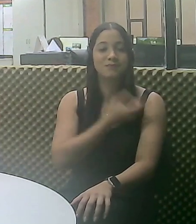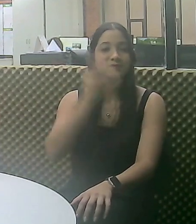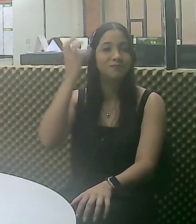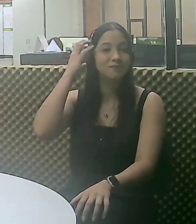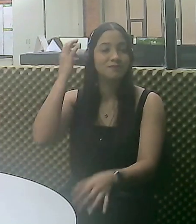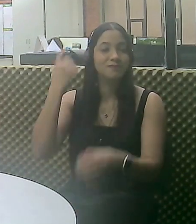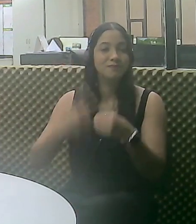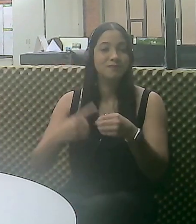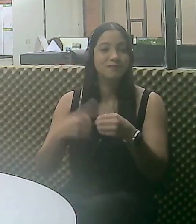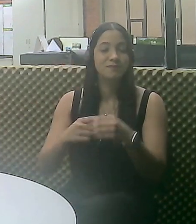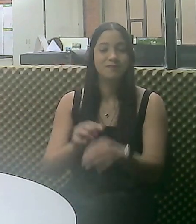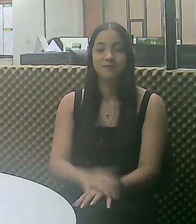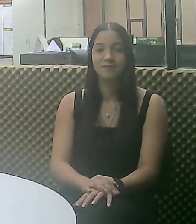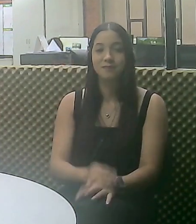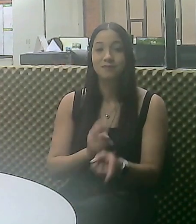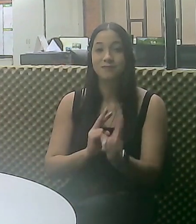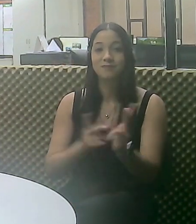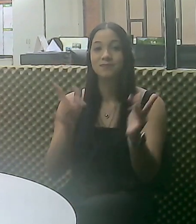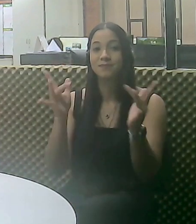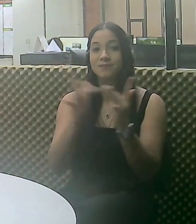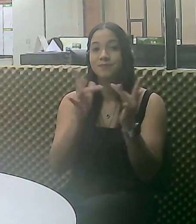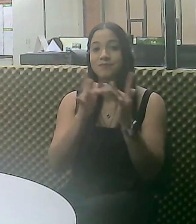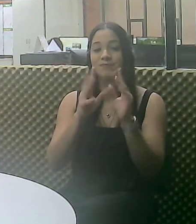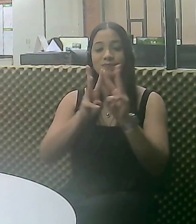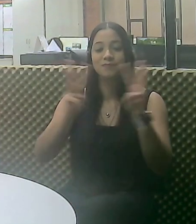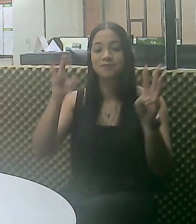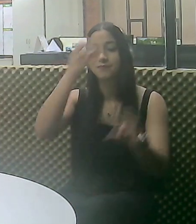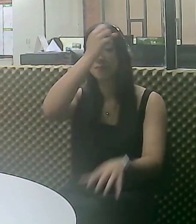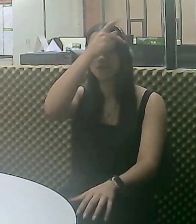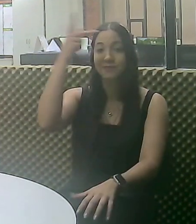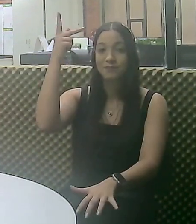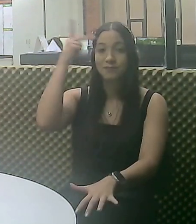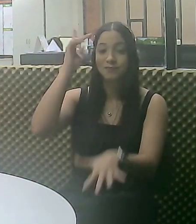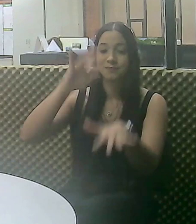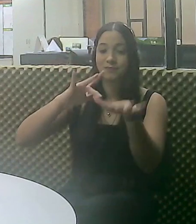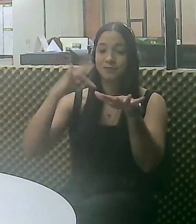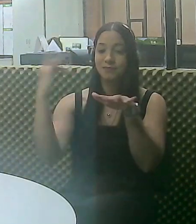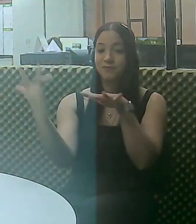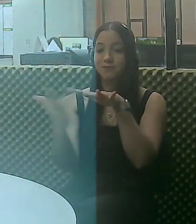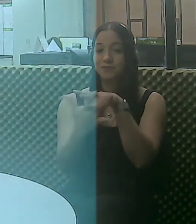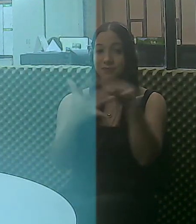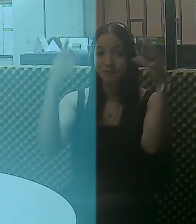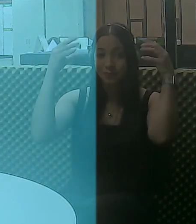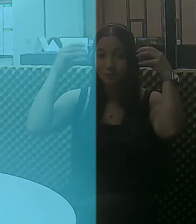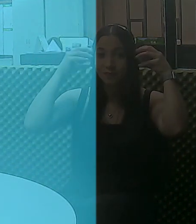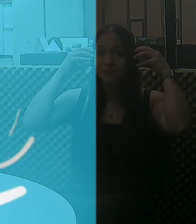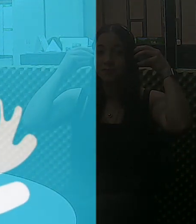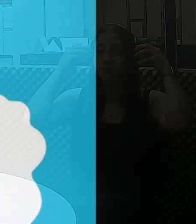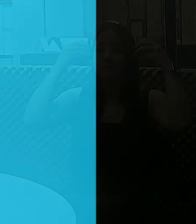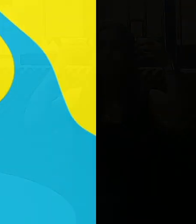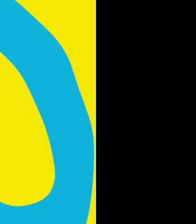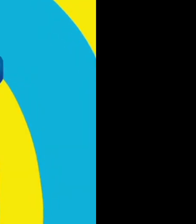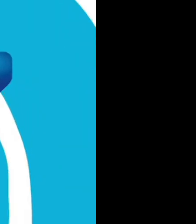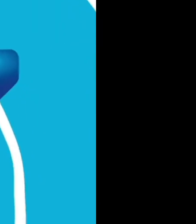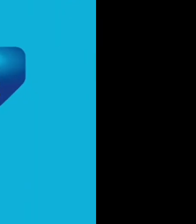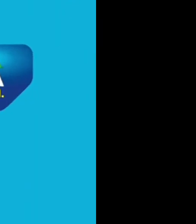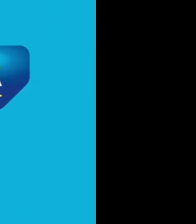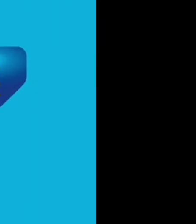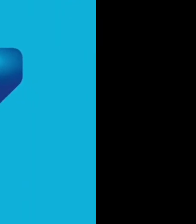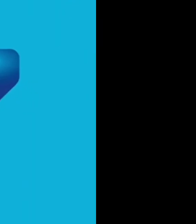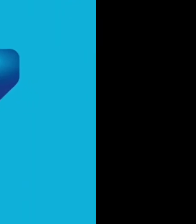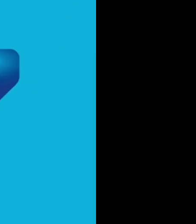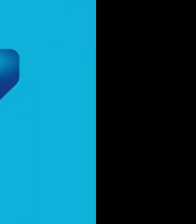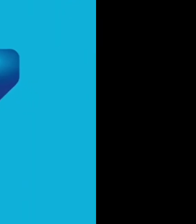do programa da Rádio Nossa Cidade. Continue conosco no portal da Prefeitura e nas redes sociais.